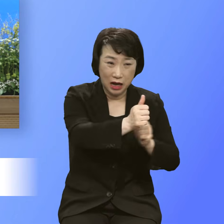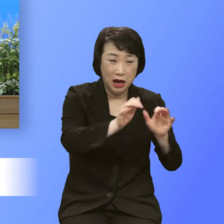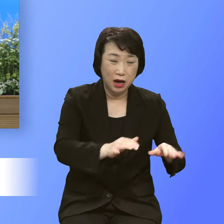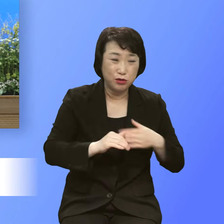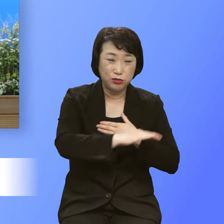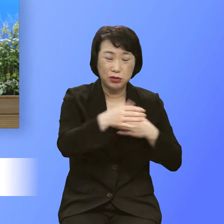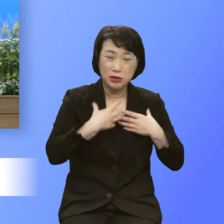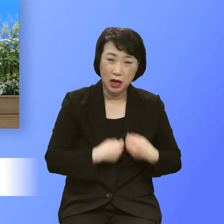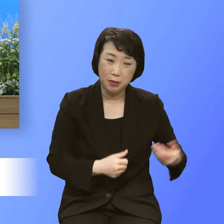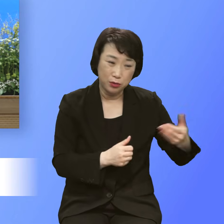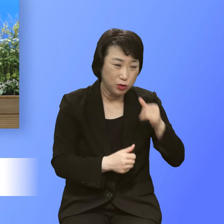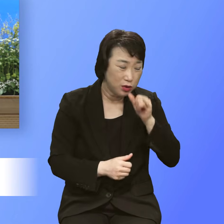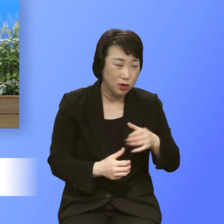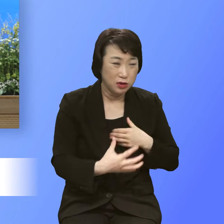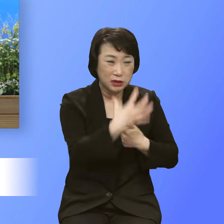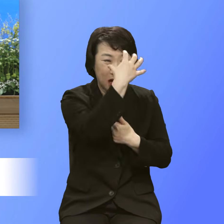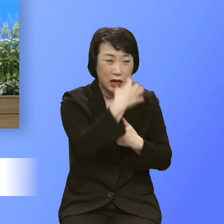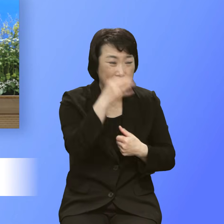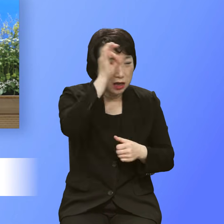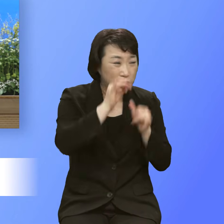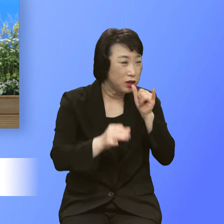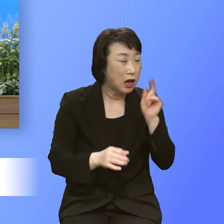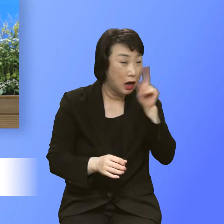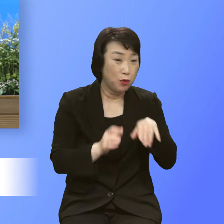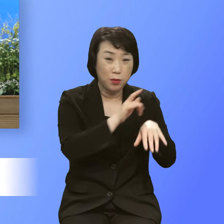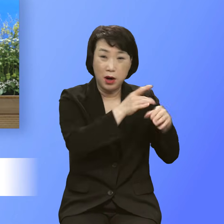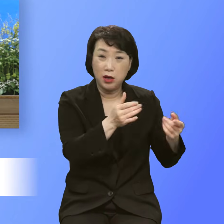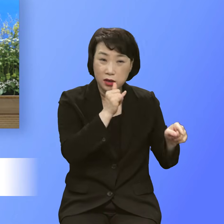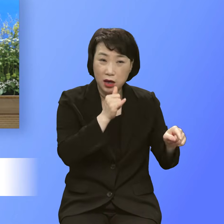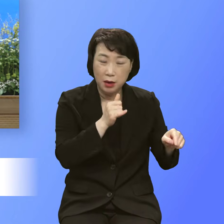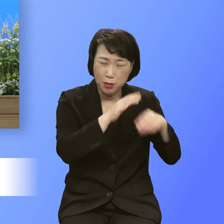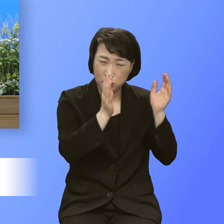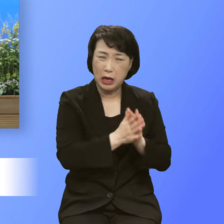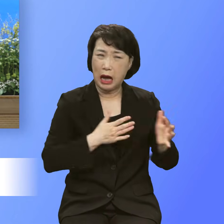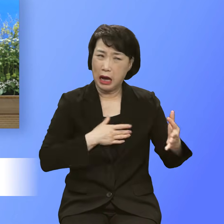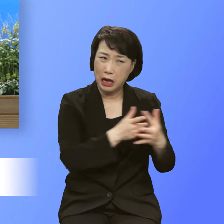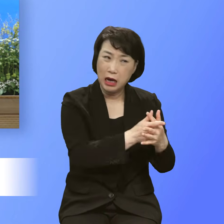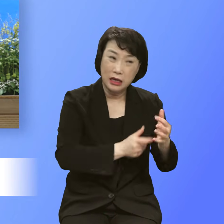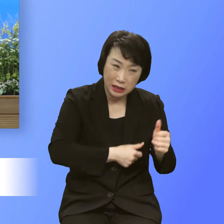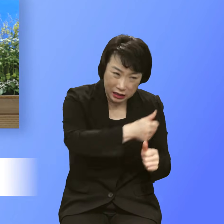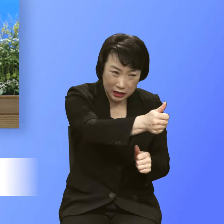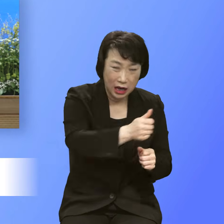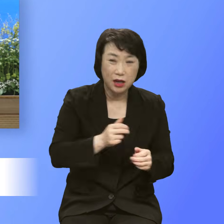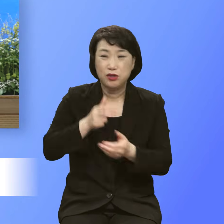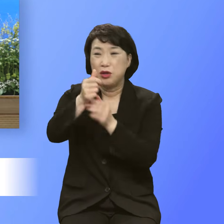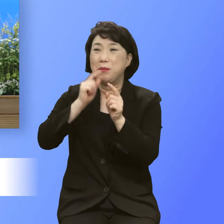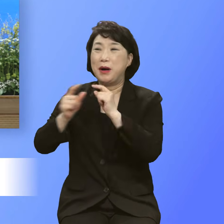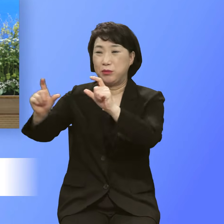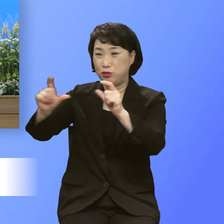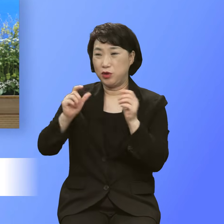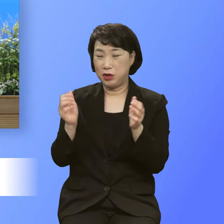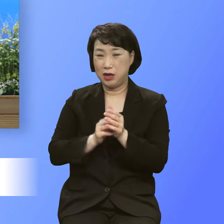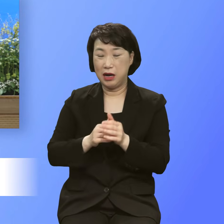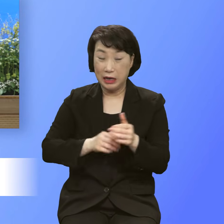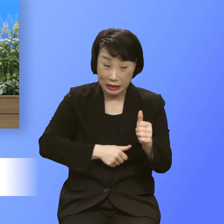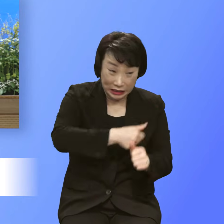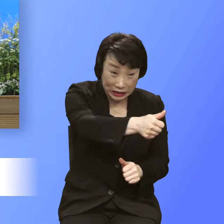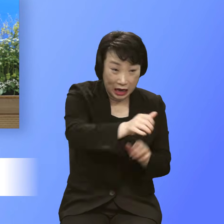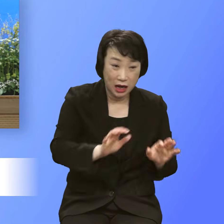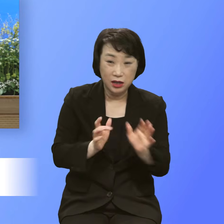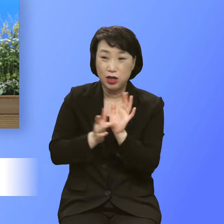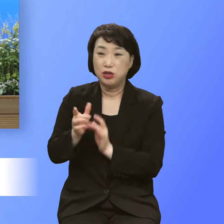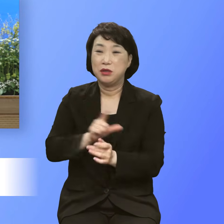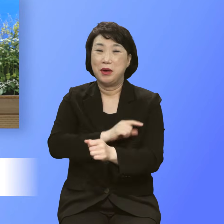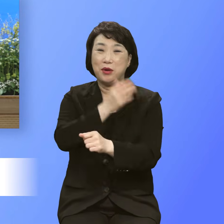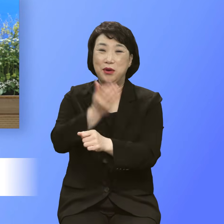따라 우리를 낭만케 삼킬 자를 찾아내는 사단마귀에게 우리가 다 알고 볼 수 있도록 주님 말씀을 하셨습니다. 이기도록 예수